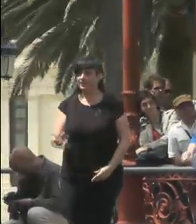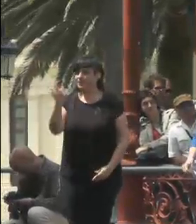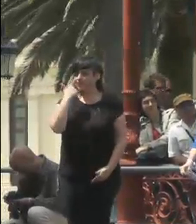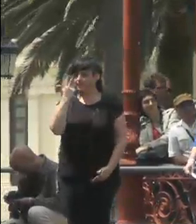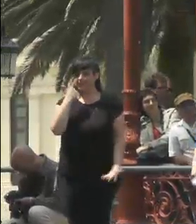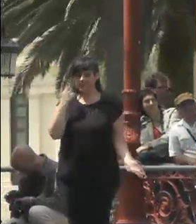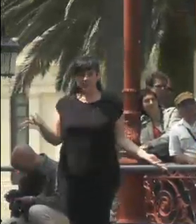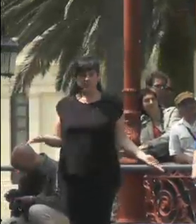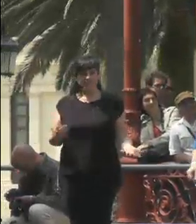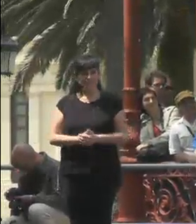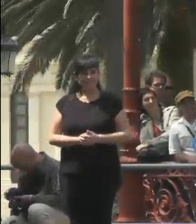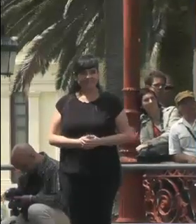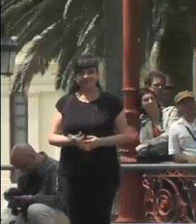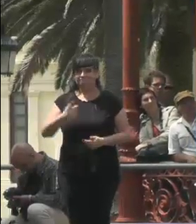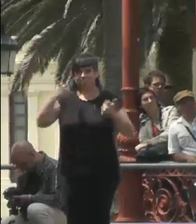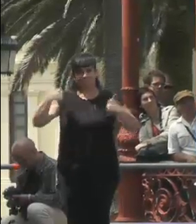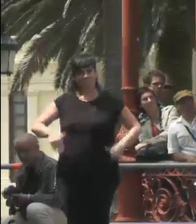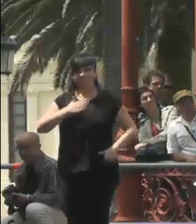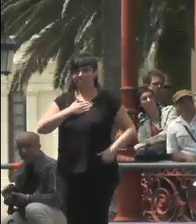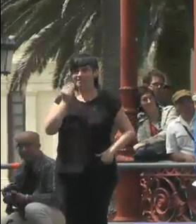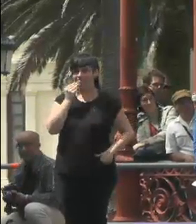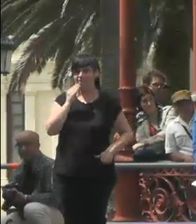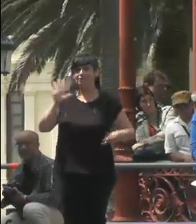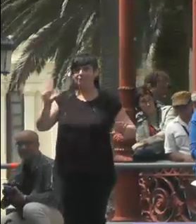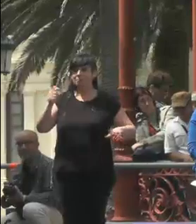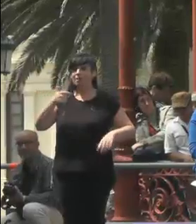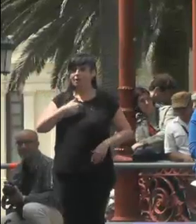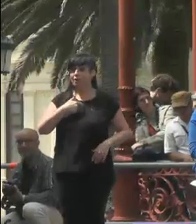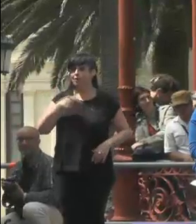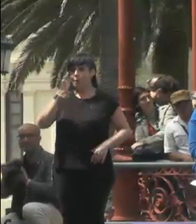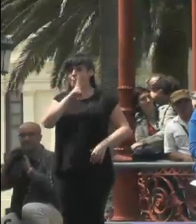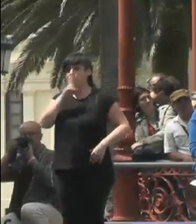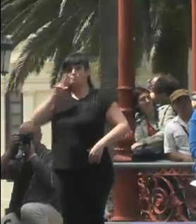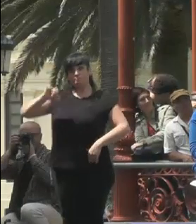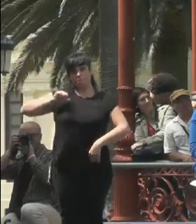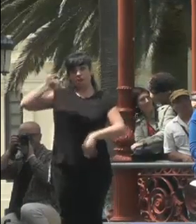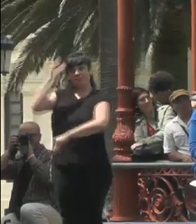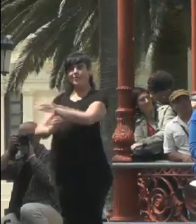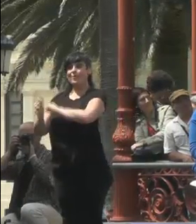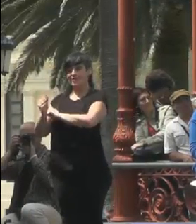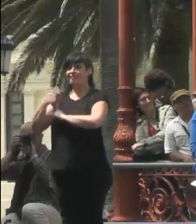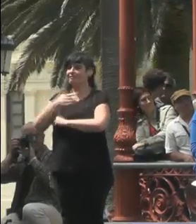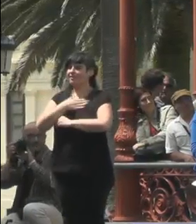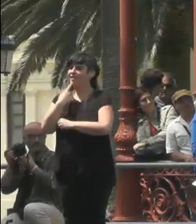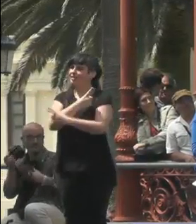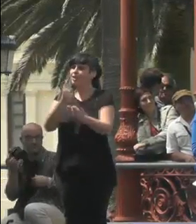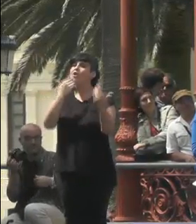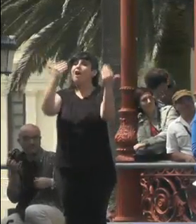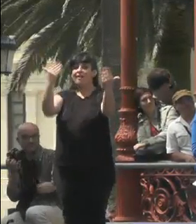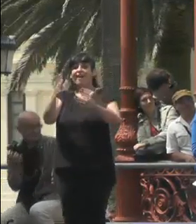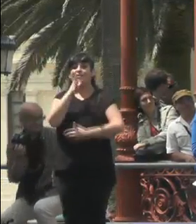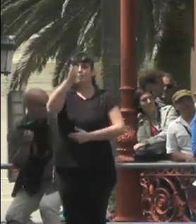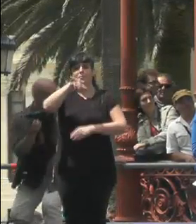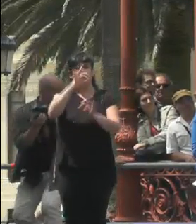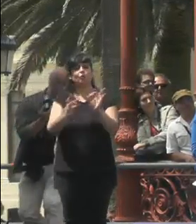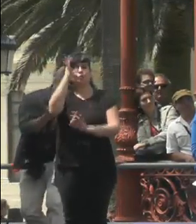Mirade, son ferrolana, mais nacín no materno da Coruña. Quero darvos as grazas pola sorte que tedes